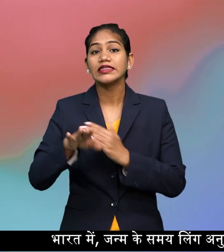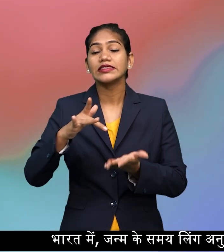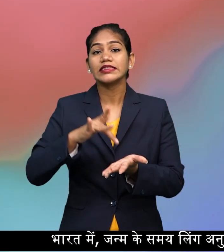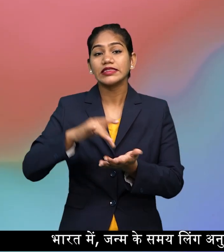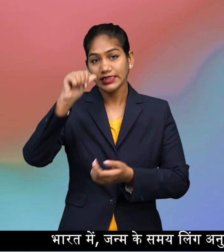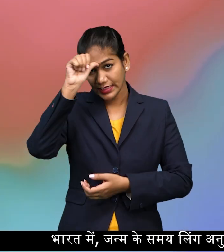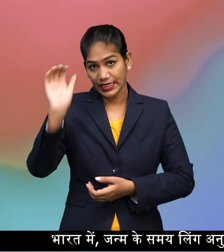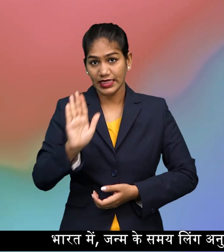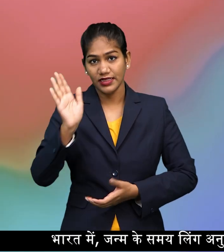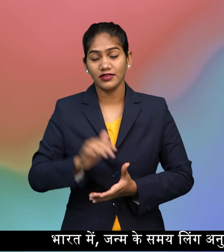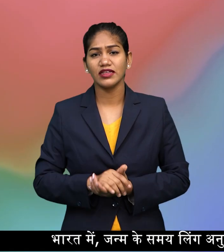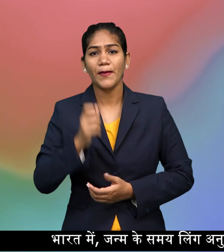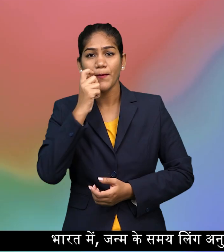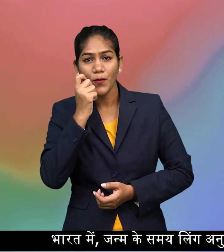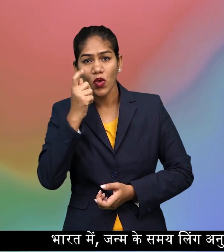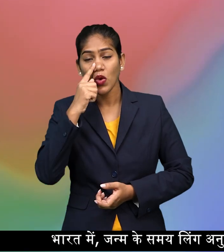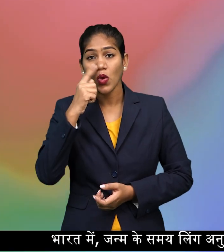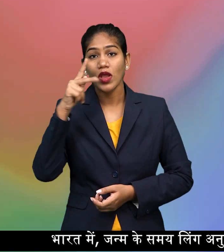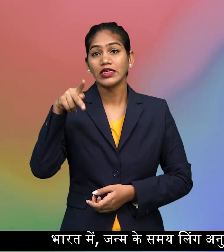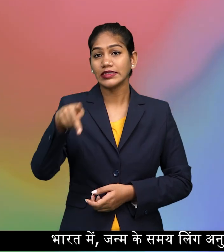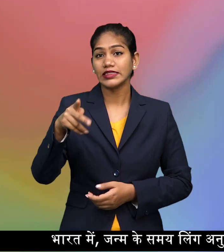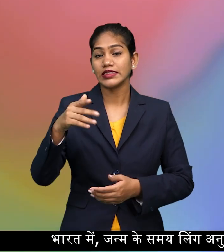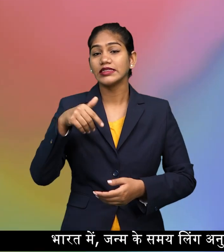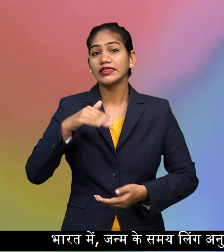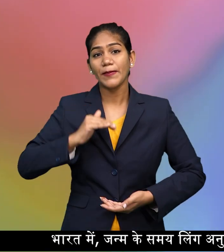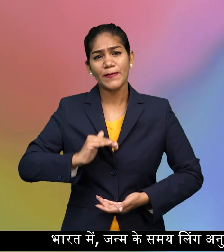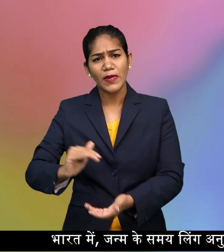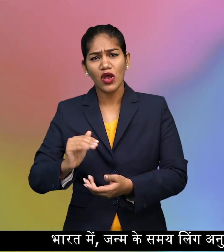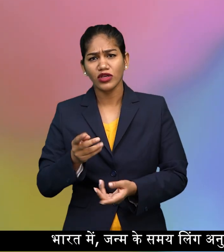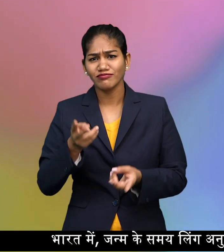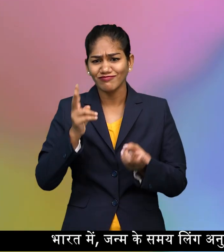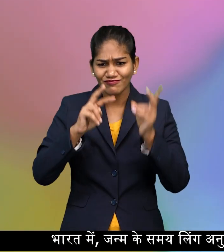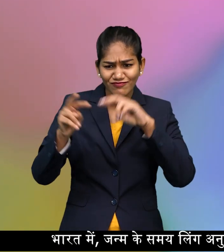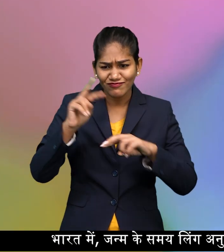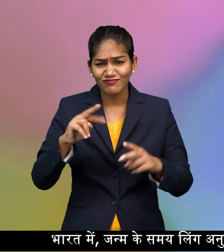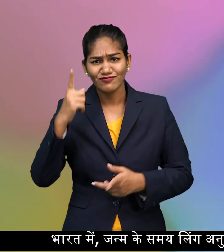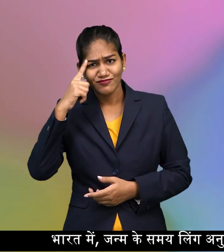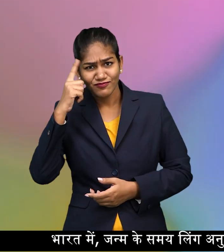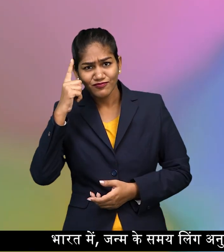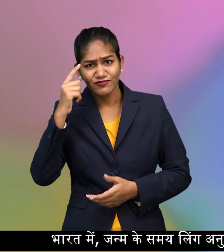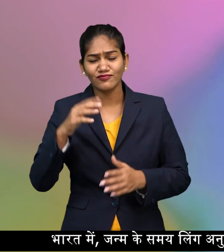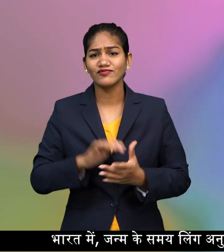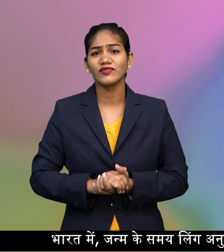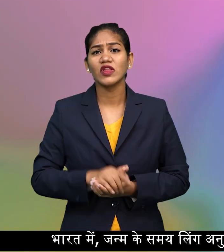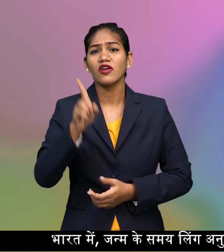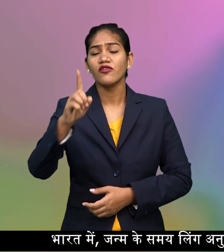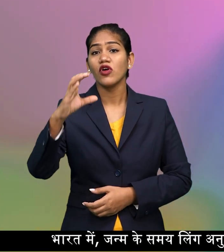जन्म के समय लिंग अनुपात 100 लड़कियों के लिए 105 लड़कों का अनुमान है।